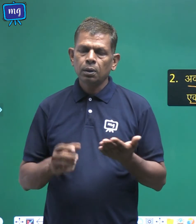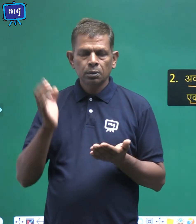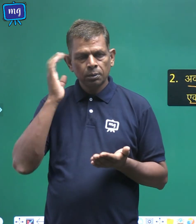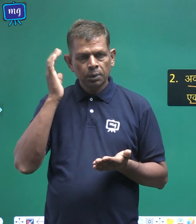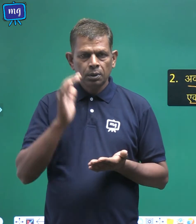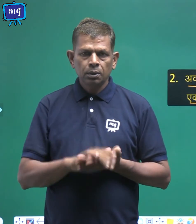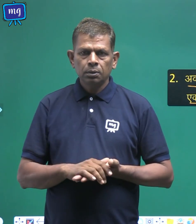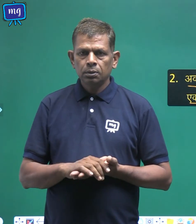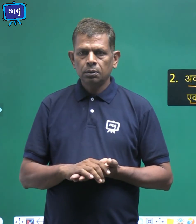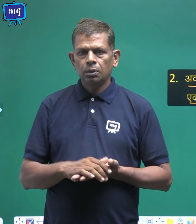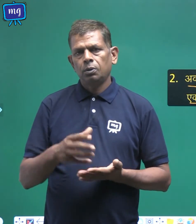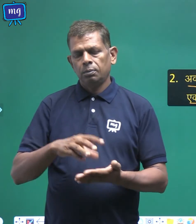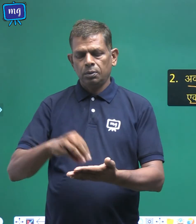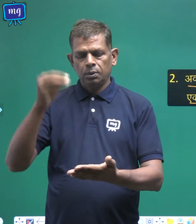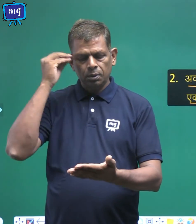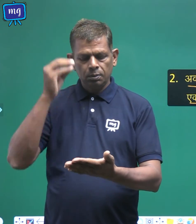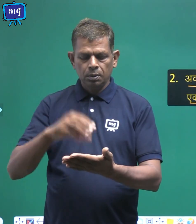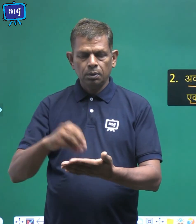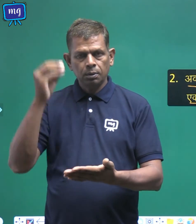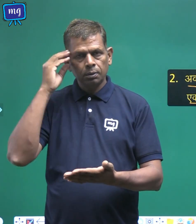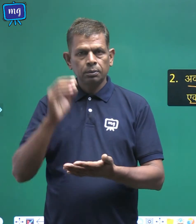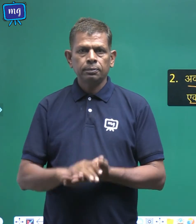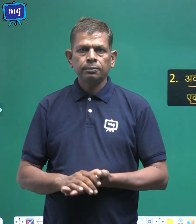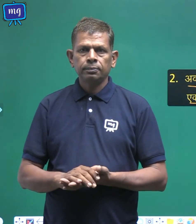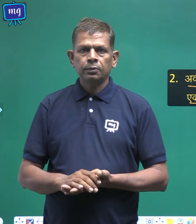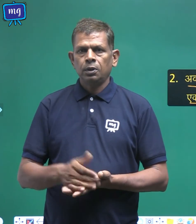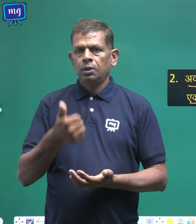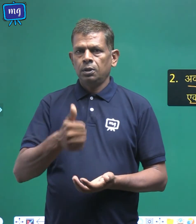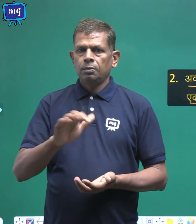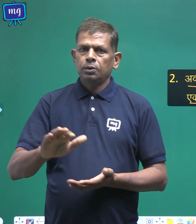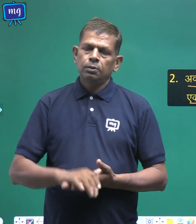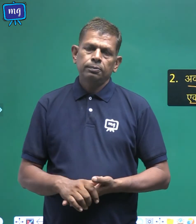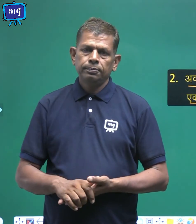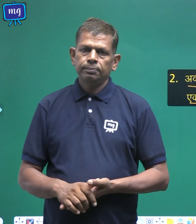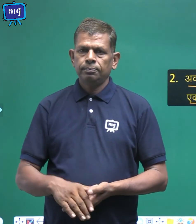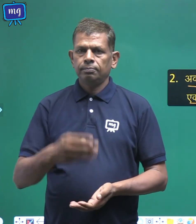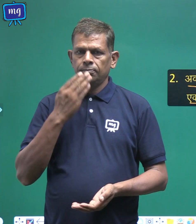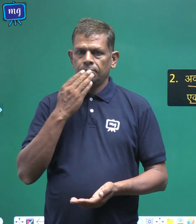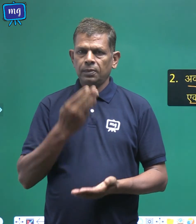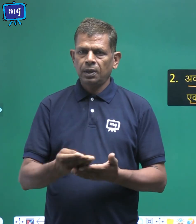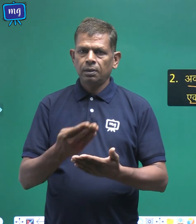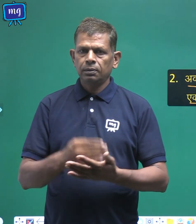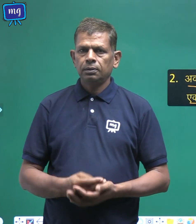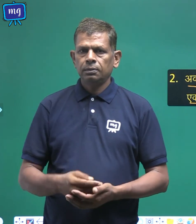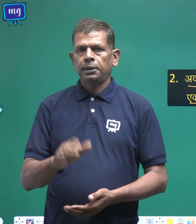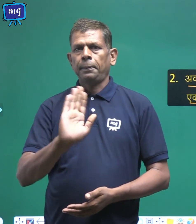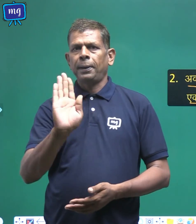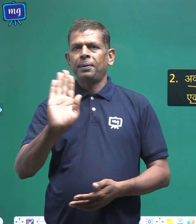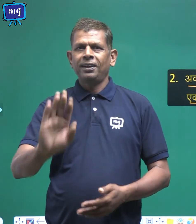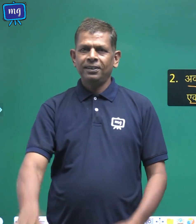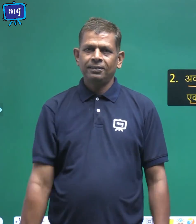समझना और याद भी करना। ठीक है बच्चों। धन्यवाद। बाय बाय।